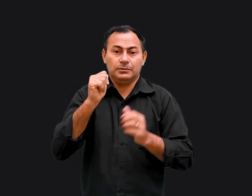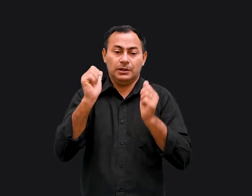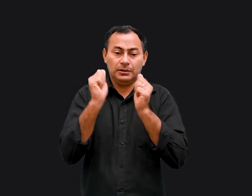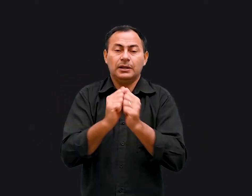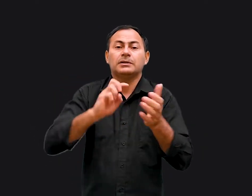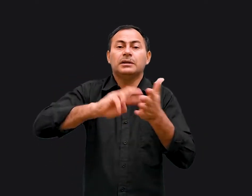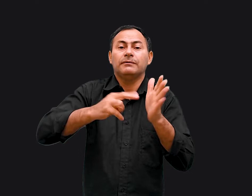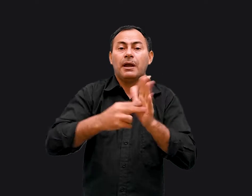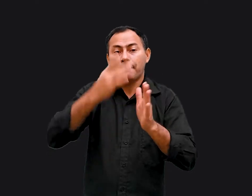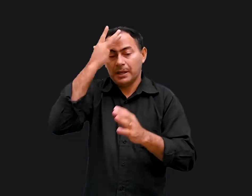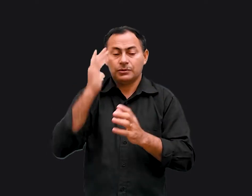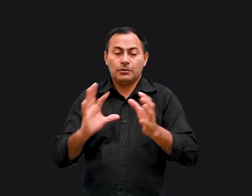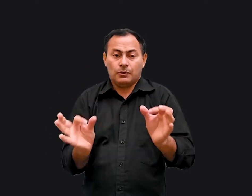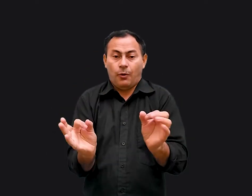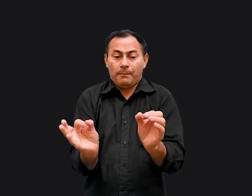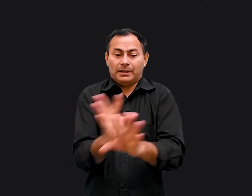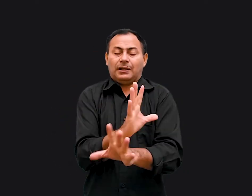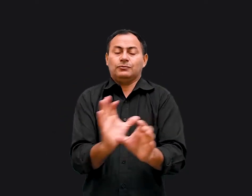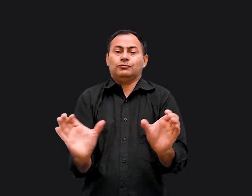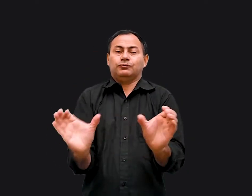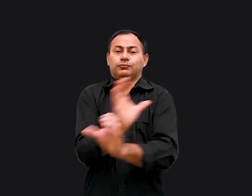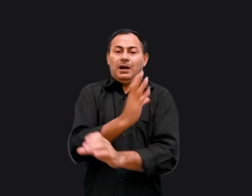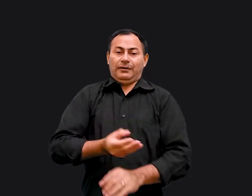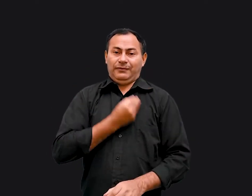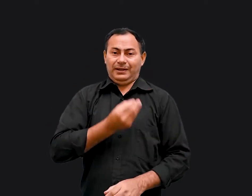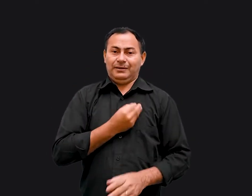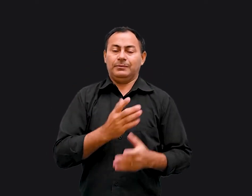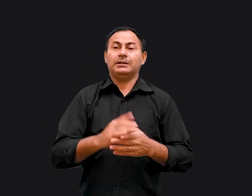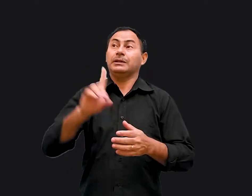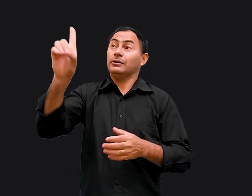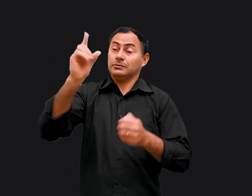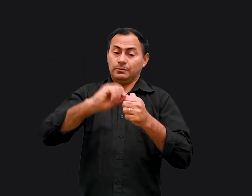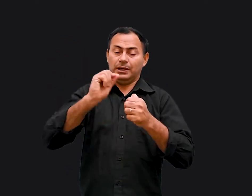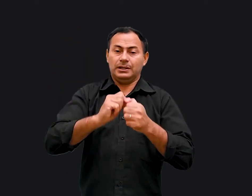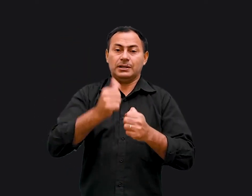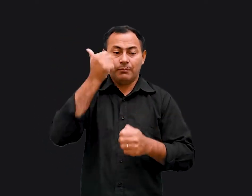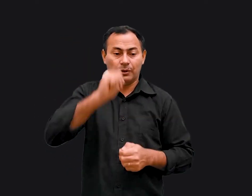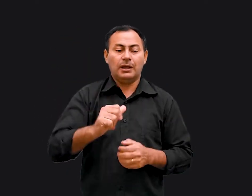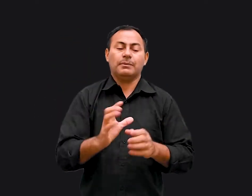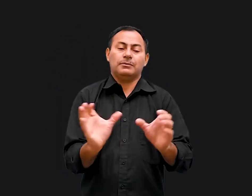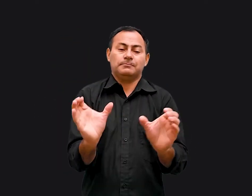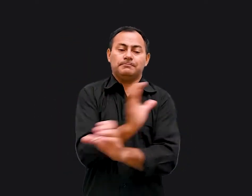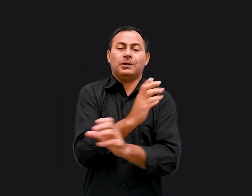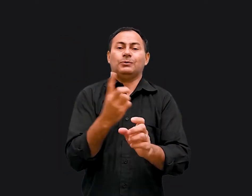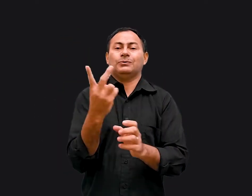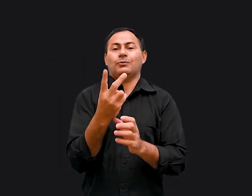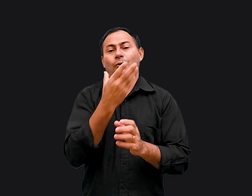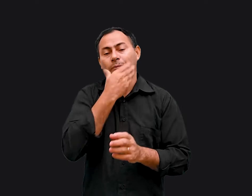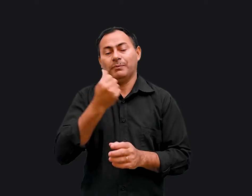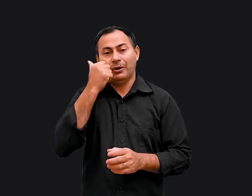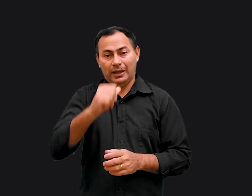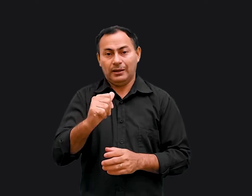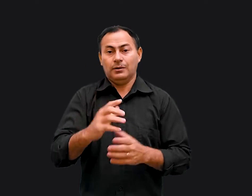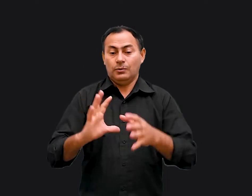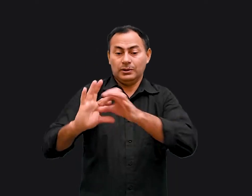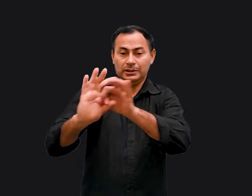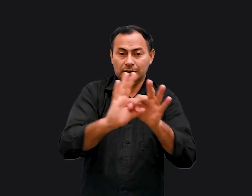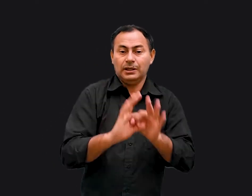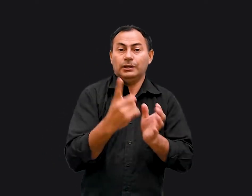significa alguém que completaria. Então, Deus fez a mulher para completar o homem. Homem e mulher unidos em uma só